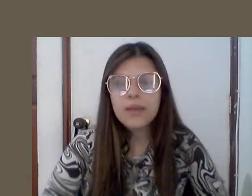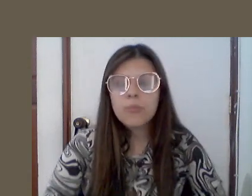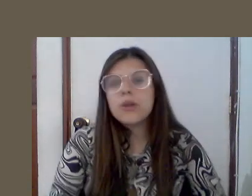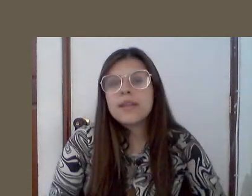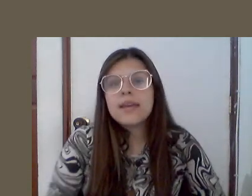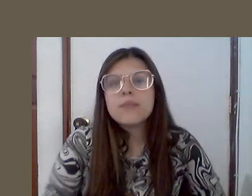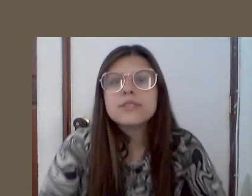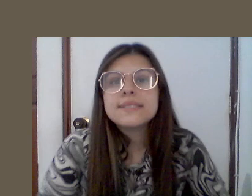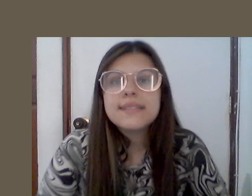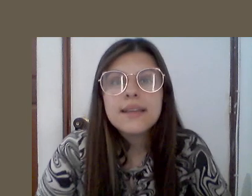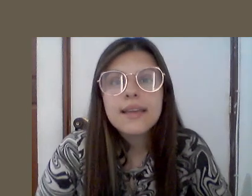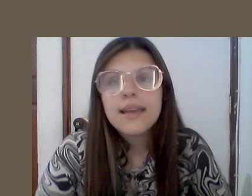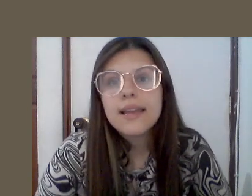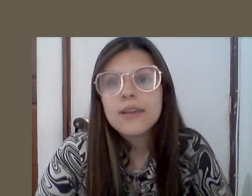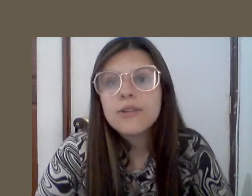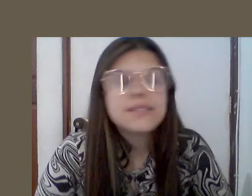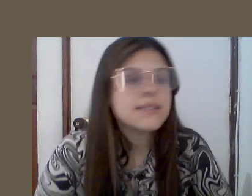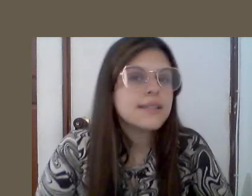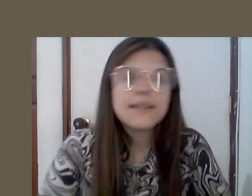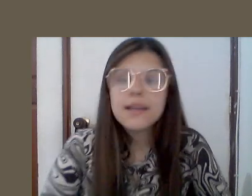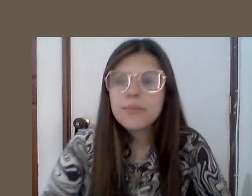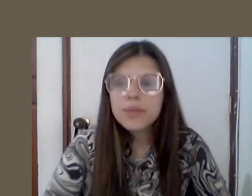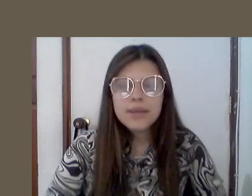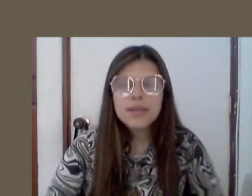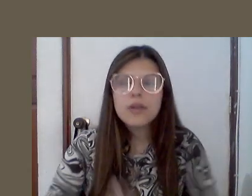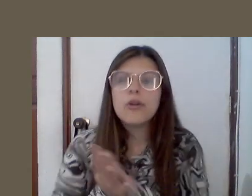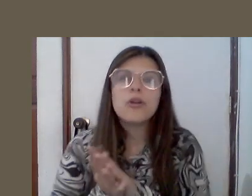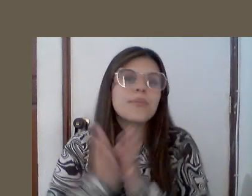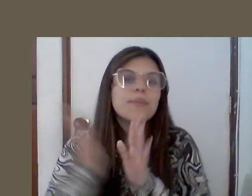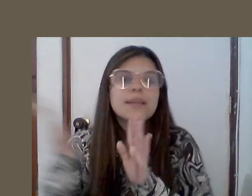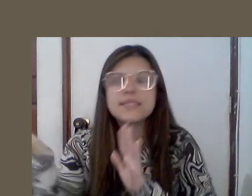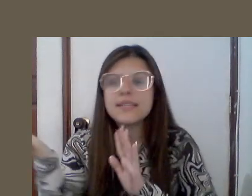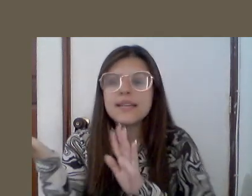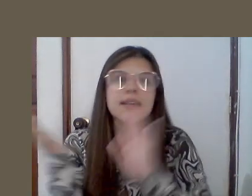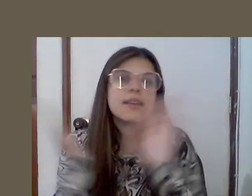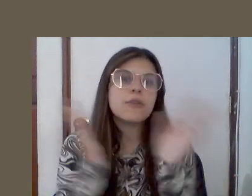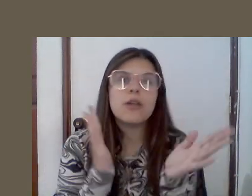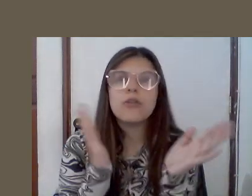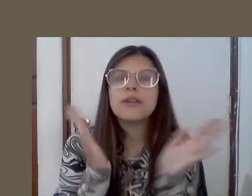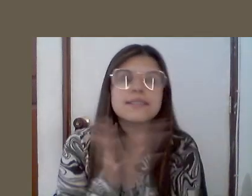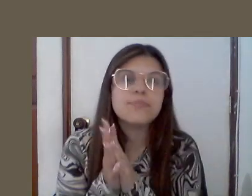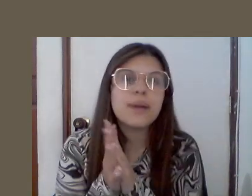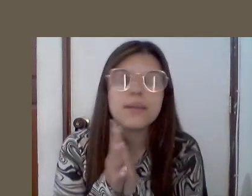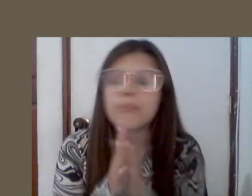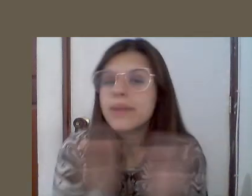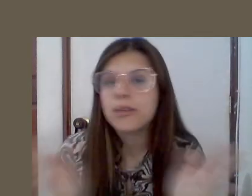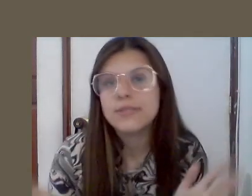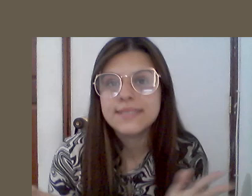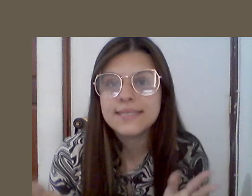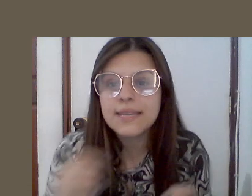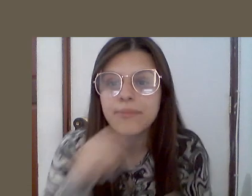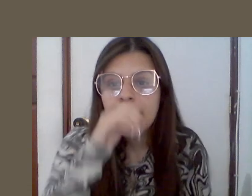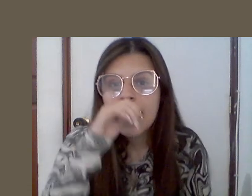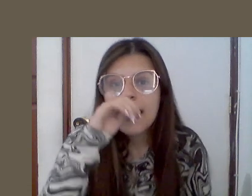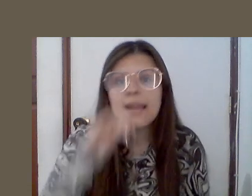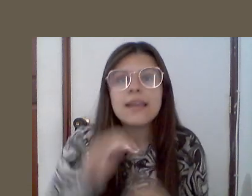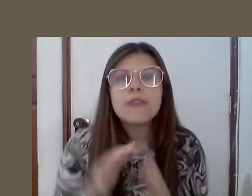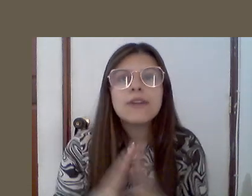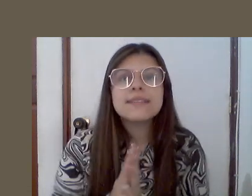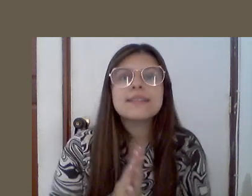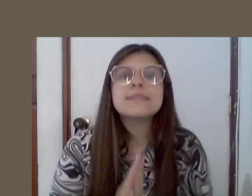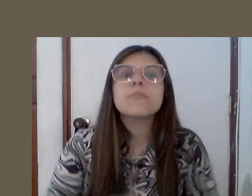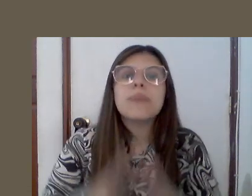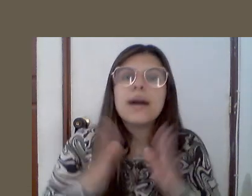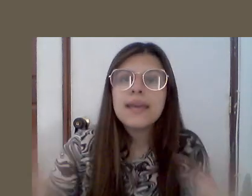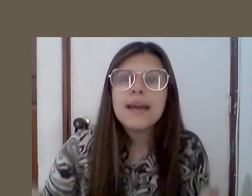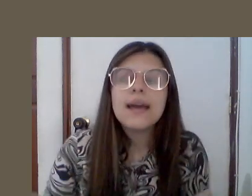significa? Podríamos decir que la lengua de señas es la misma aquí en Colombia, en Chile, en Ecuador, en España, pero no es así. La lengua